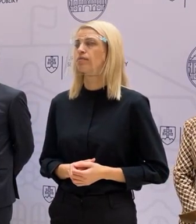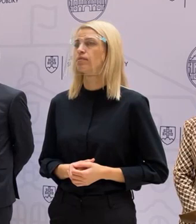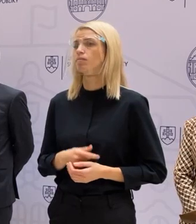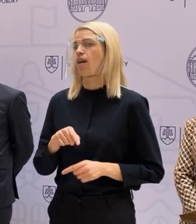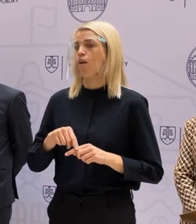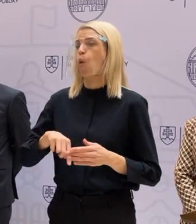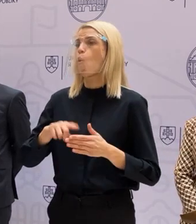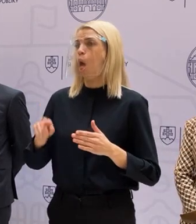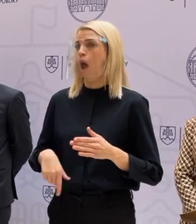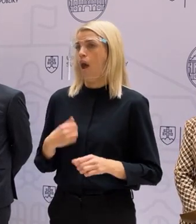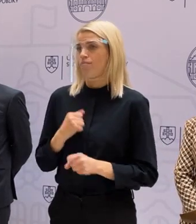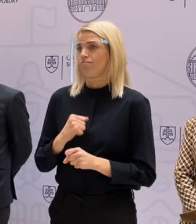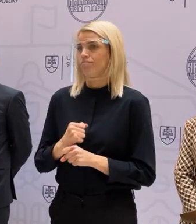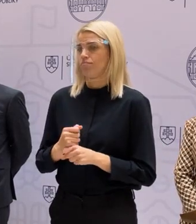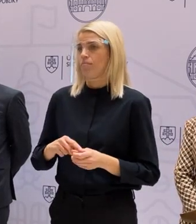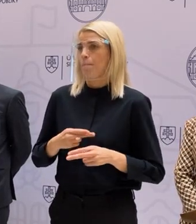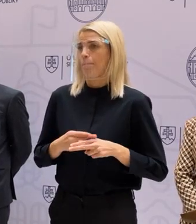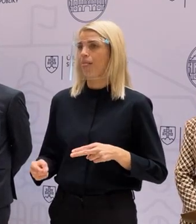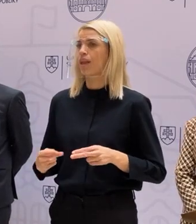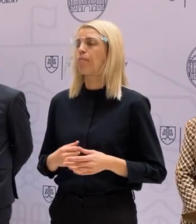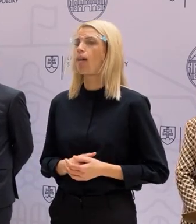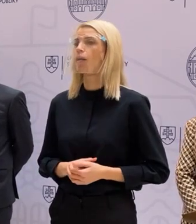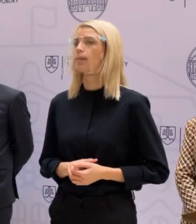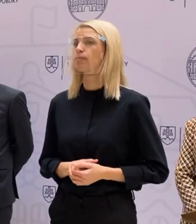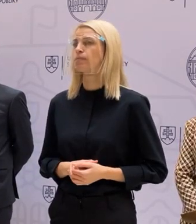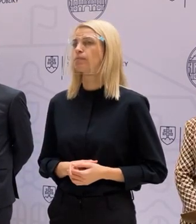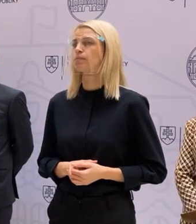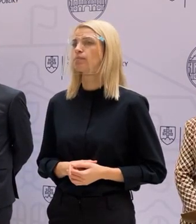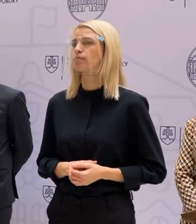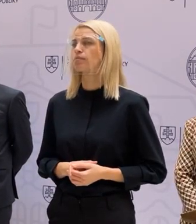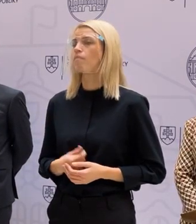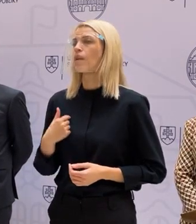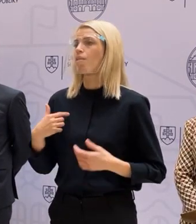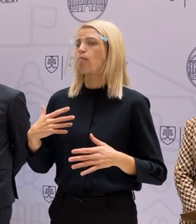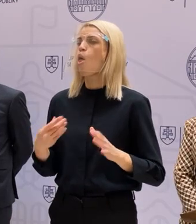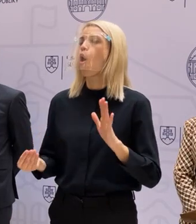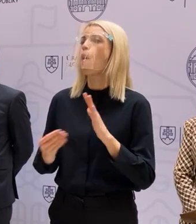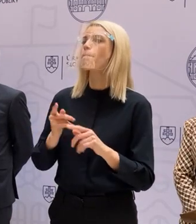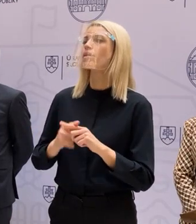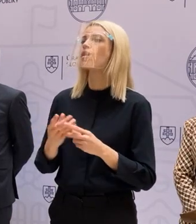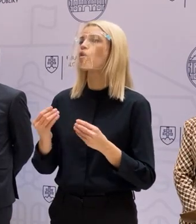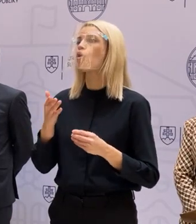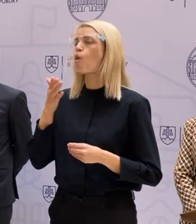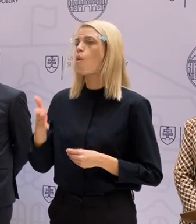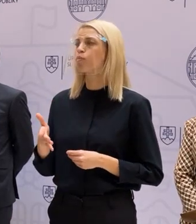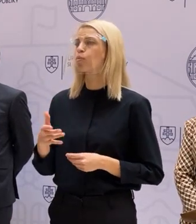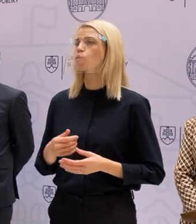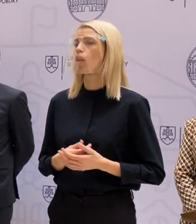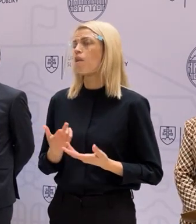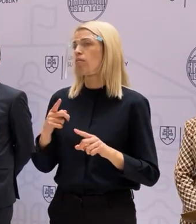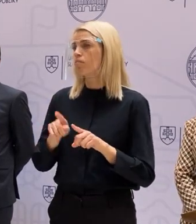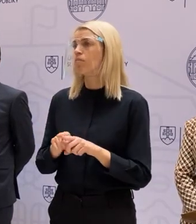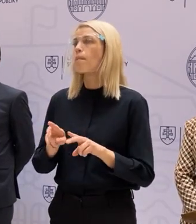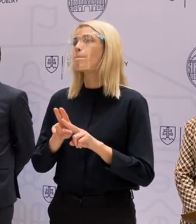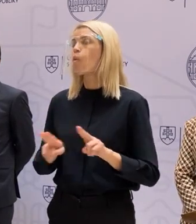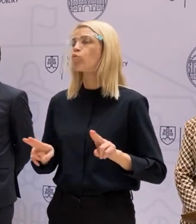táto úloha samozrejme je plnená s tým, že my sme tam nedefinovali, že koľko ich bude. Môžu sa